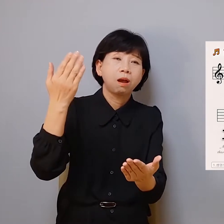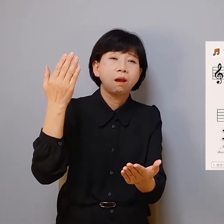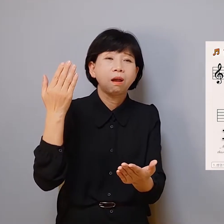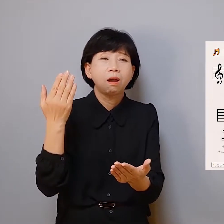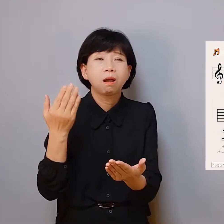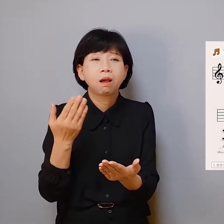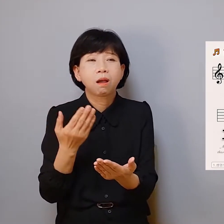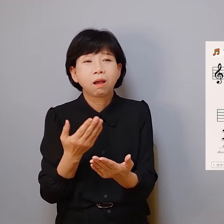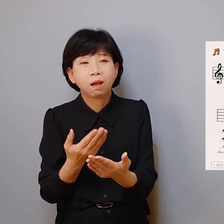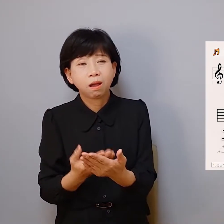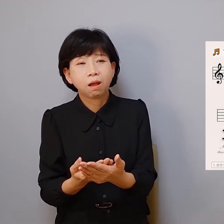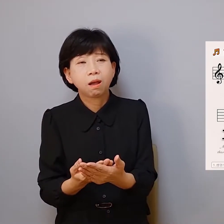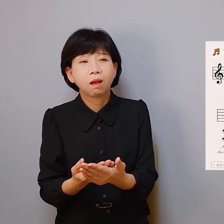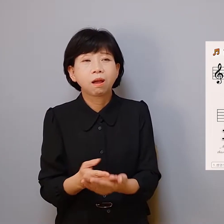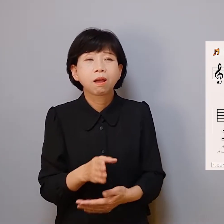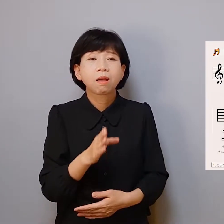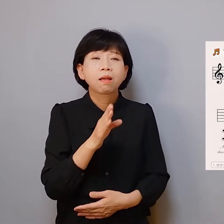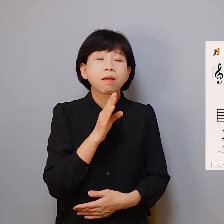인도하소서.